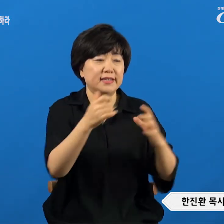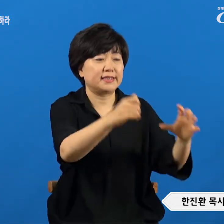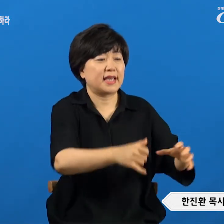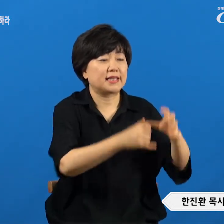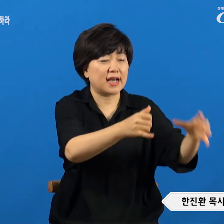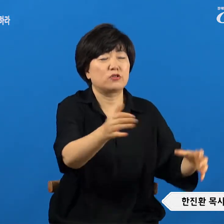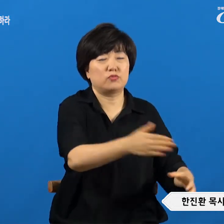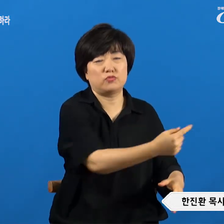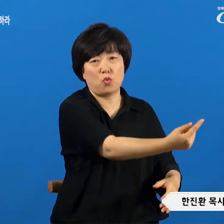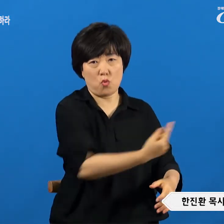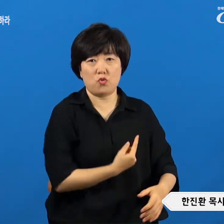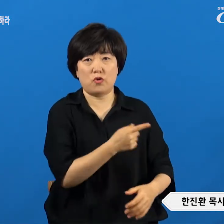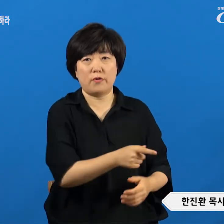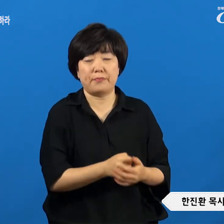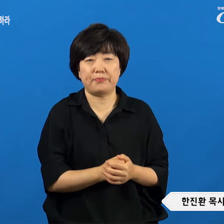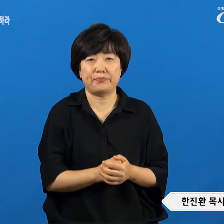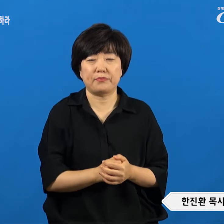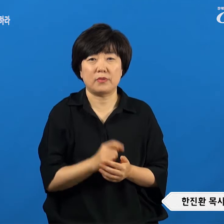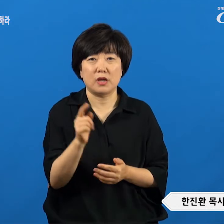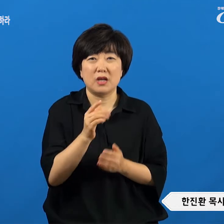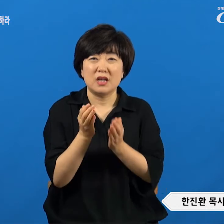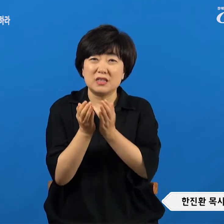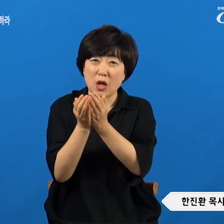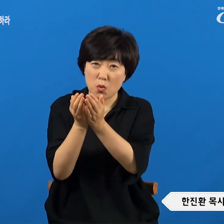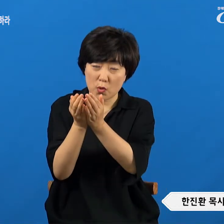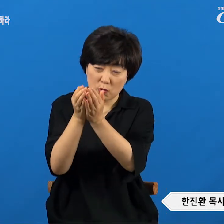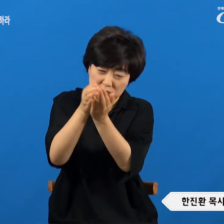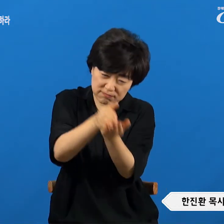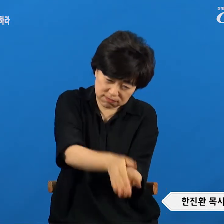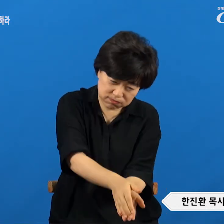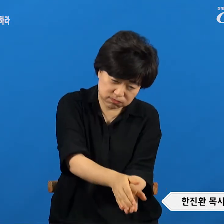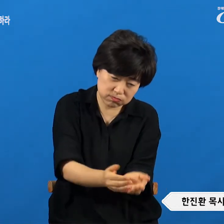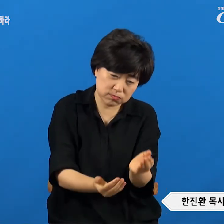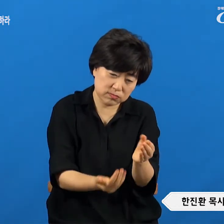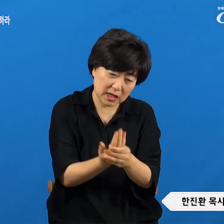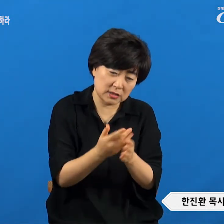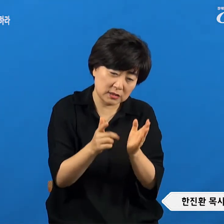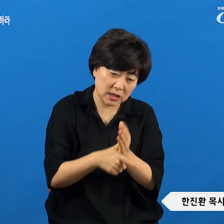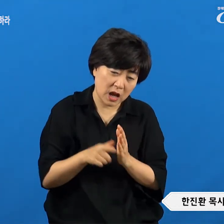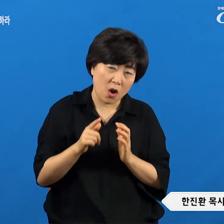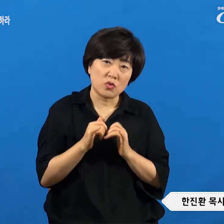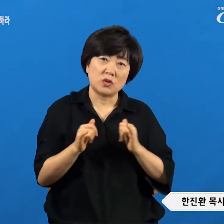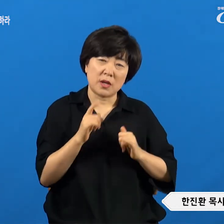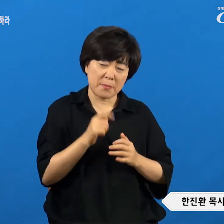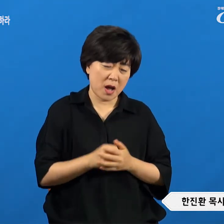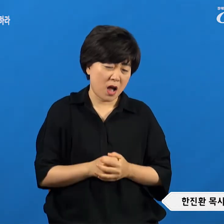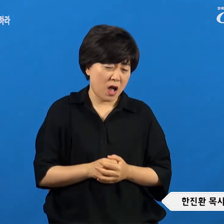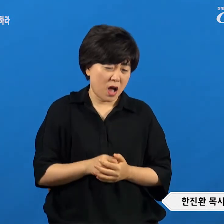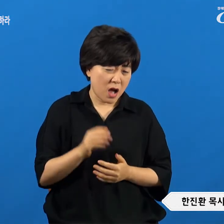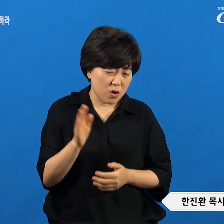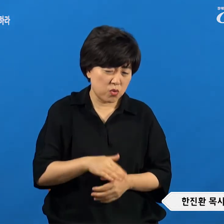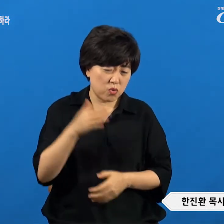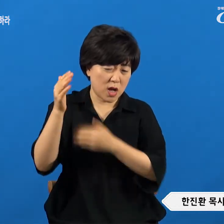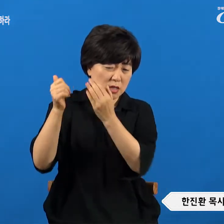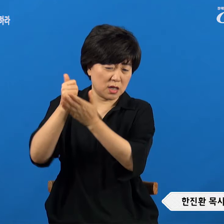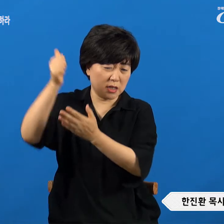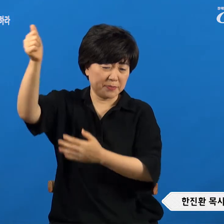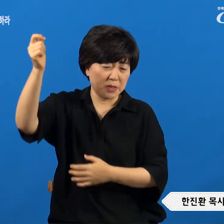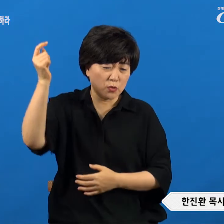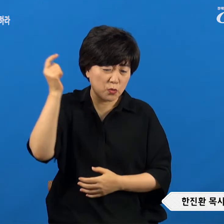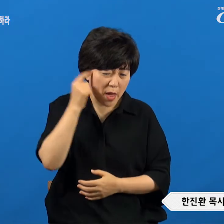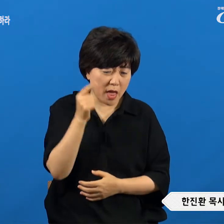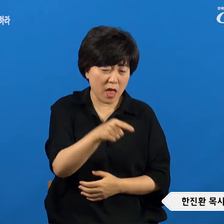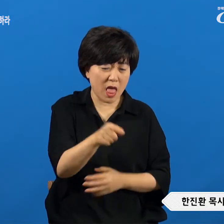세월호 사고가 났을 때 어떤 분은 하나님이 왜 그런 아무 죄도 없는 어린 생명들을 한순간에